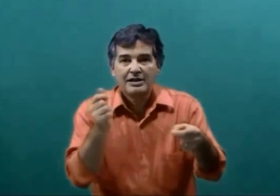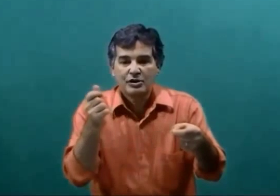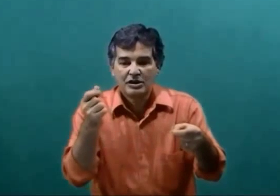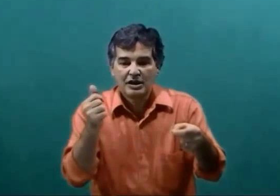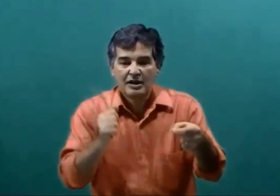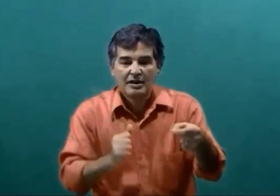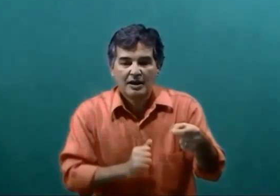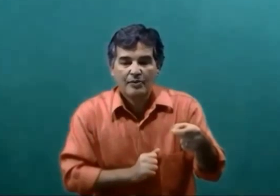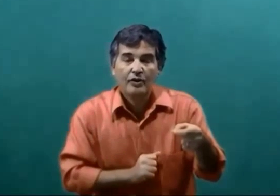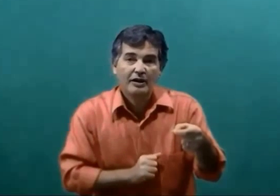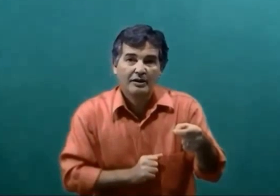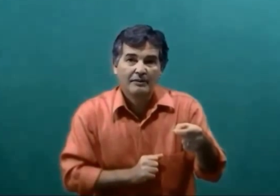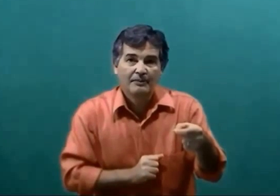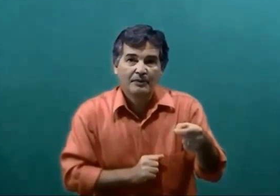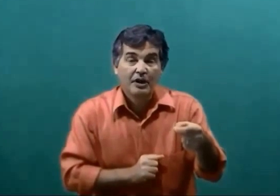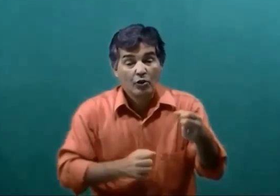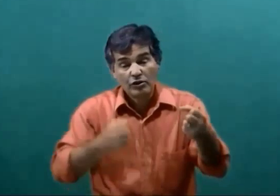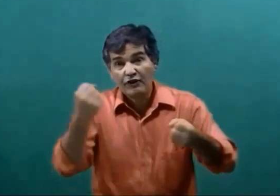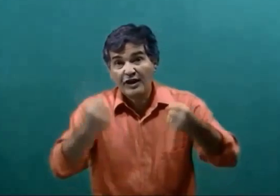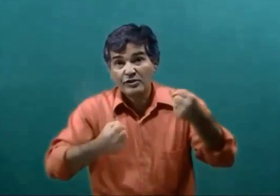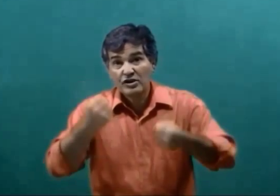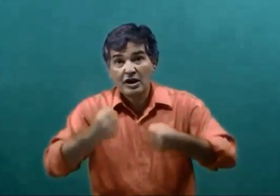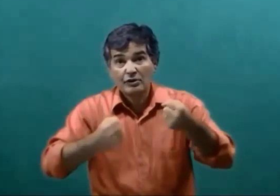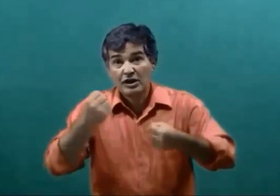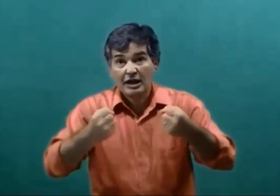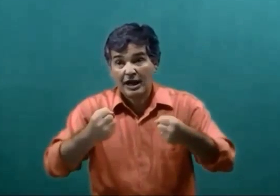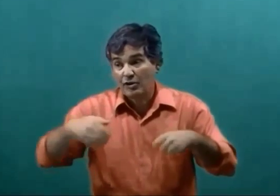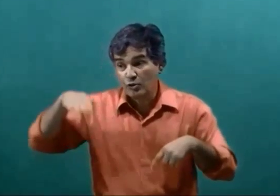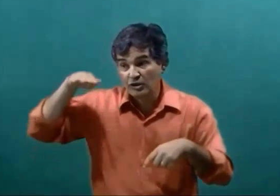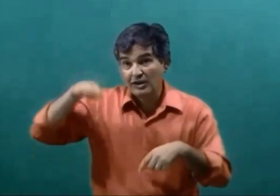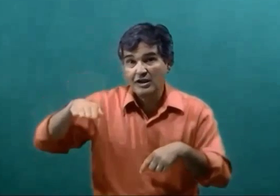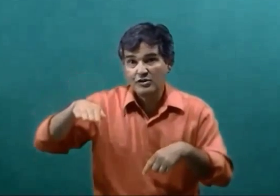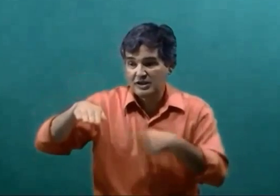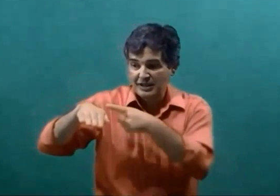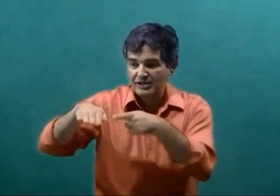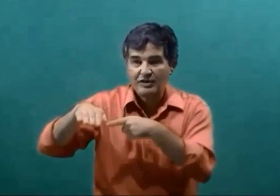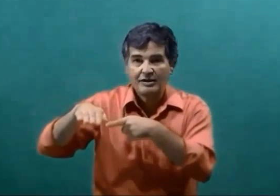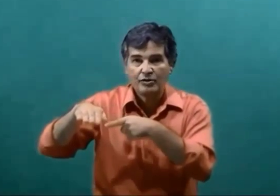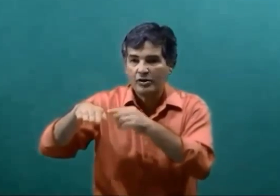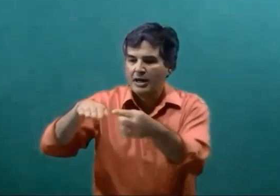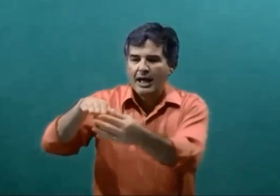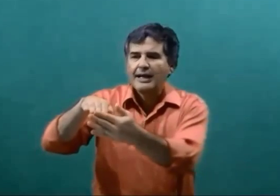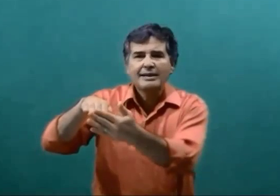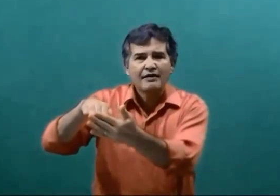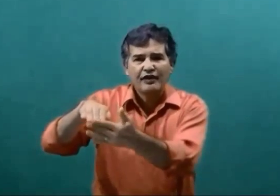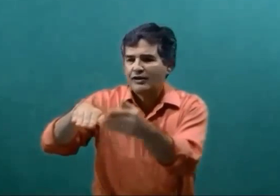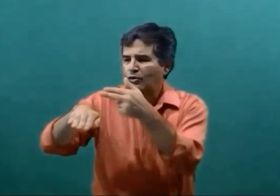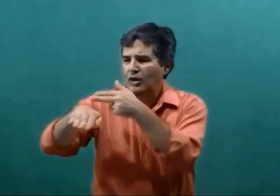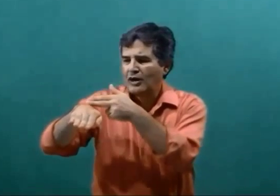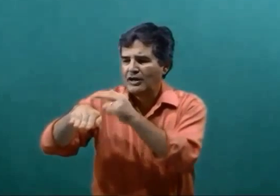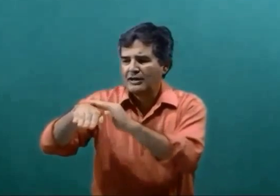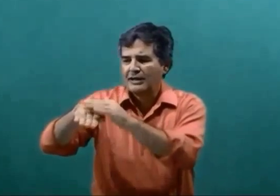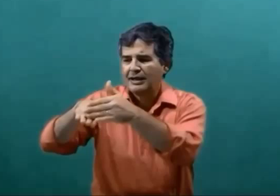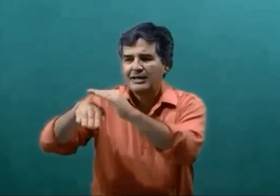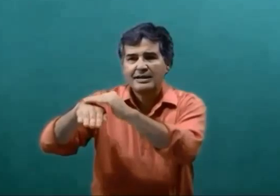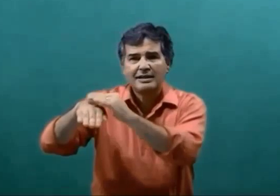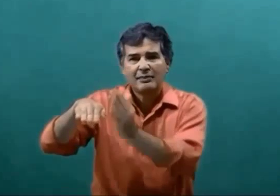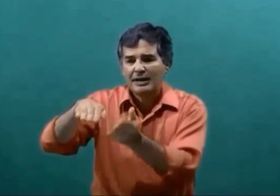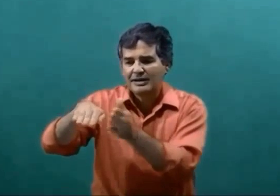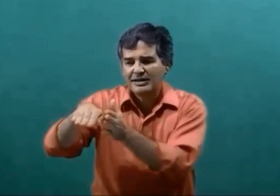isso aqui é a moeda. Quando eu faço o sinal de carro e utilizo esse classificador, aqui está a frente do carro, aqui está atrás, aqui está a parte de cima,